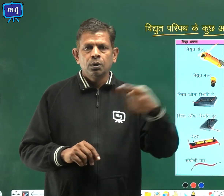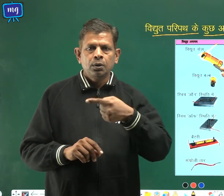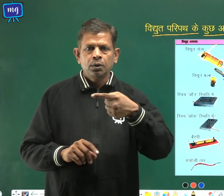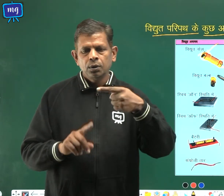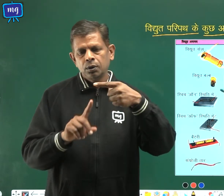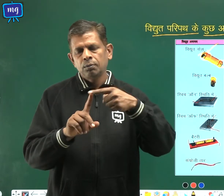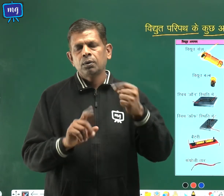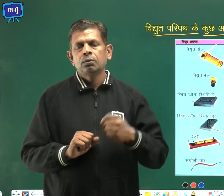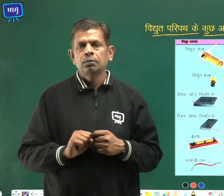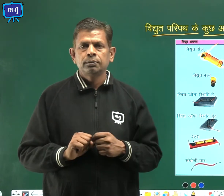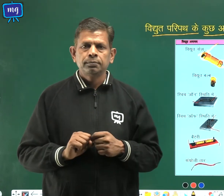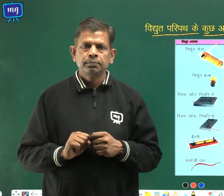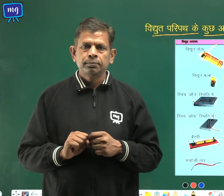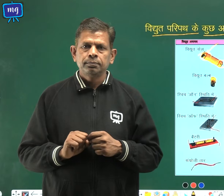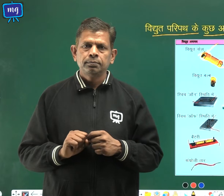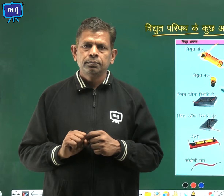को बताती है।